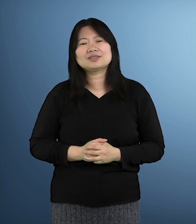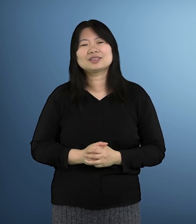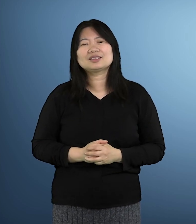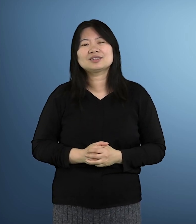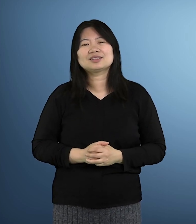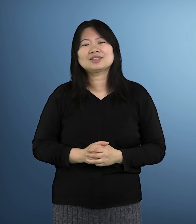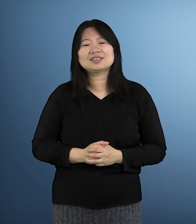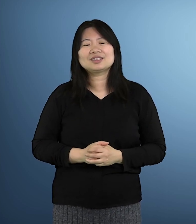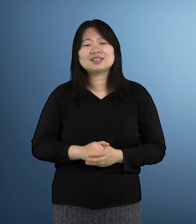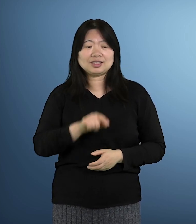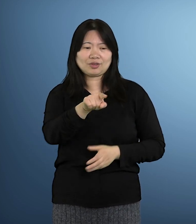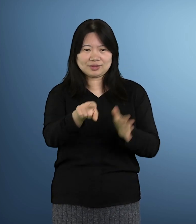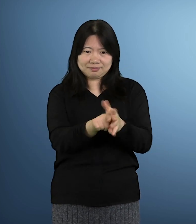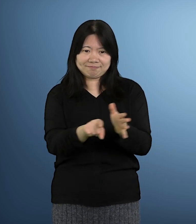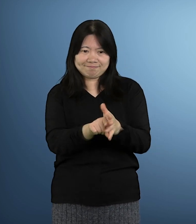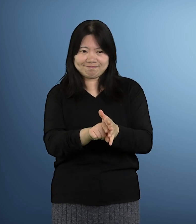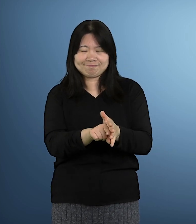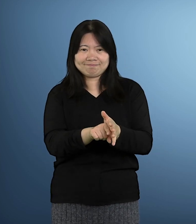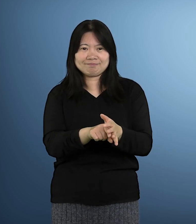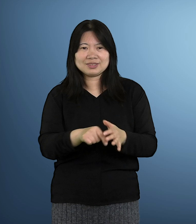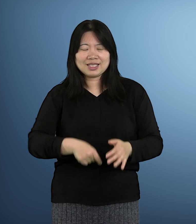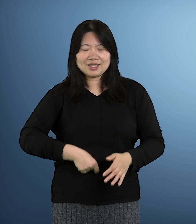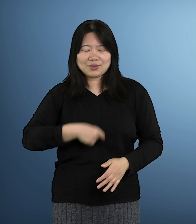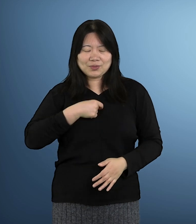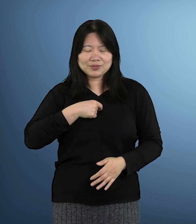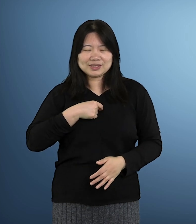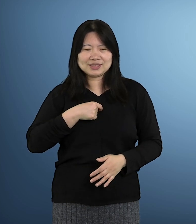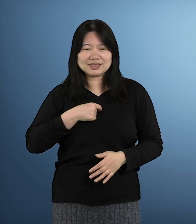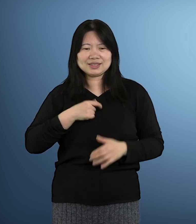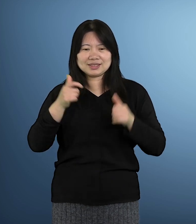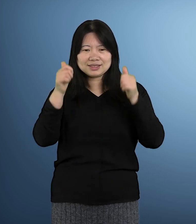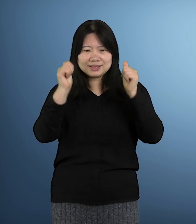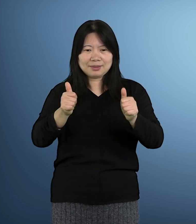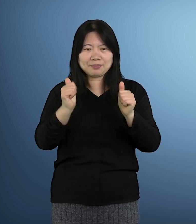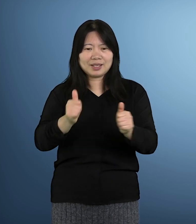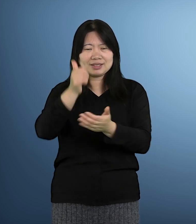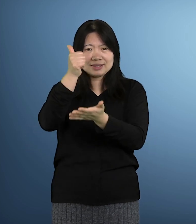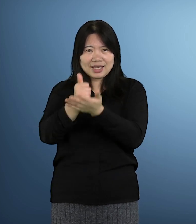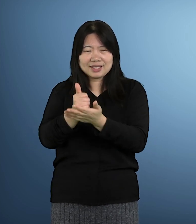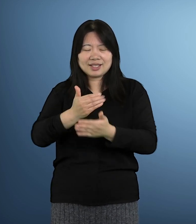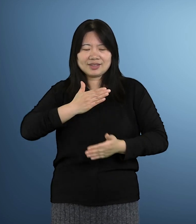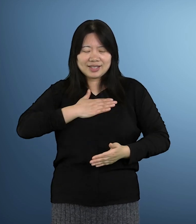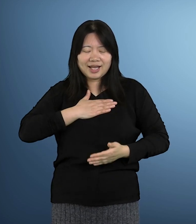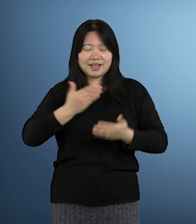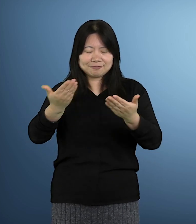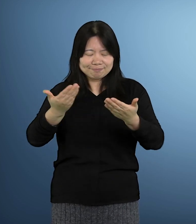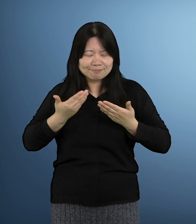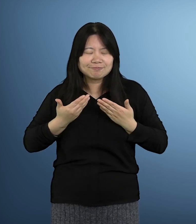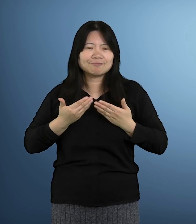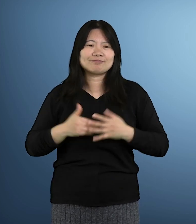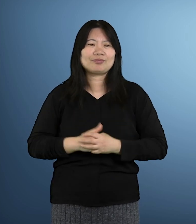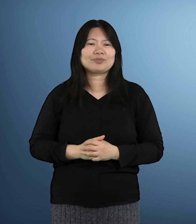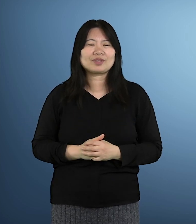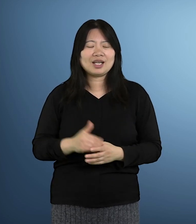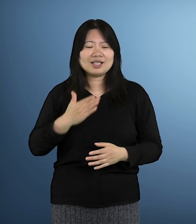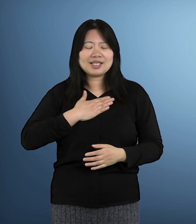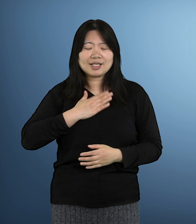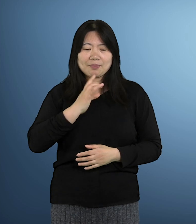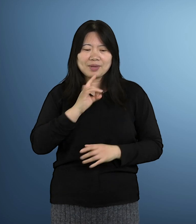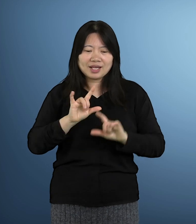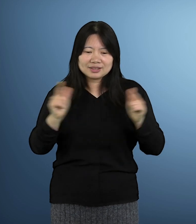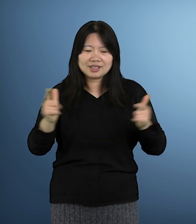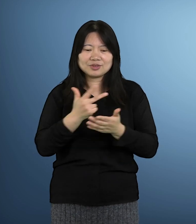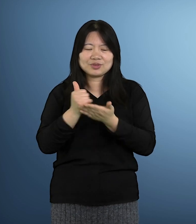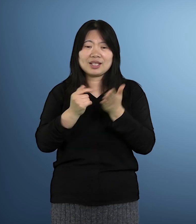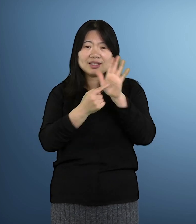여러분, 이게 믿음 아니에요? 의로우신 재판장이 내게 주실 것이니 내게만 아니라